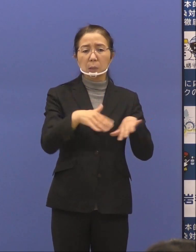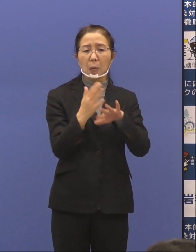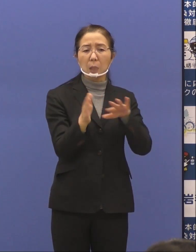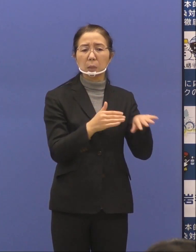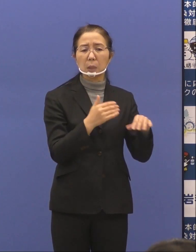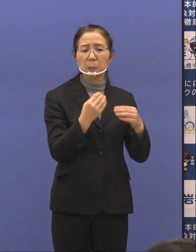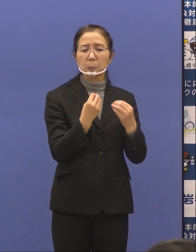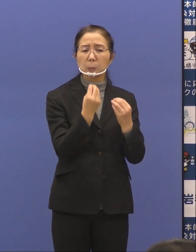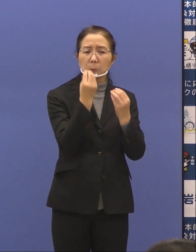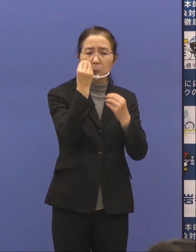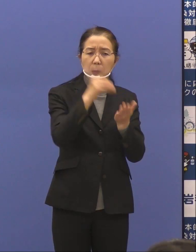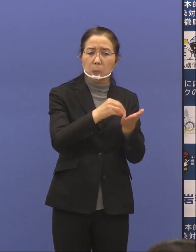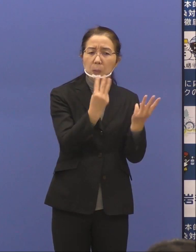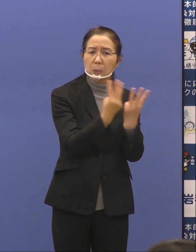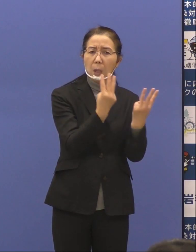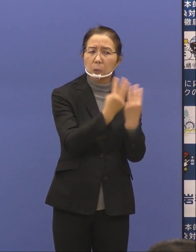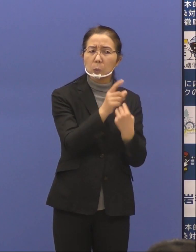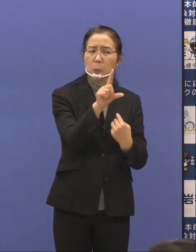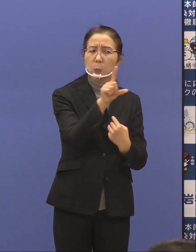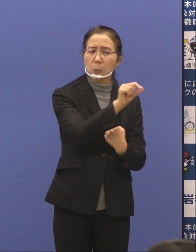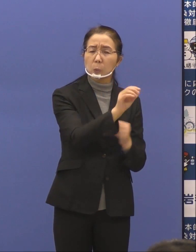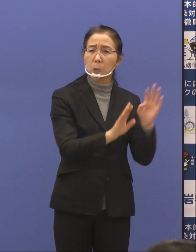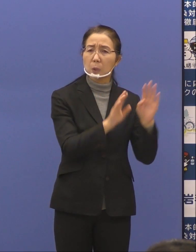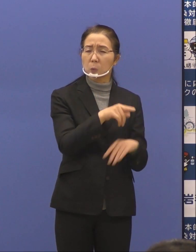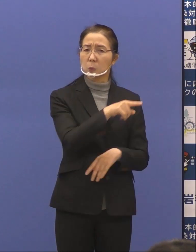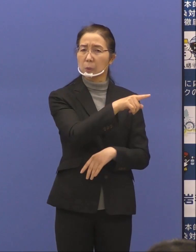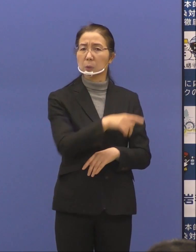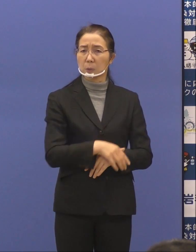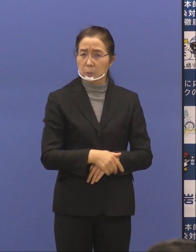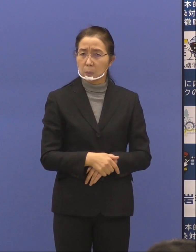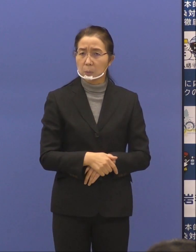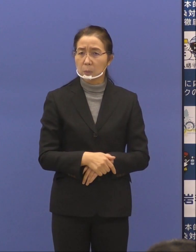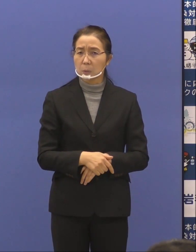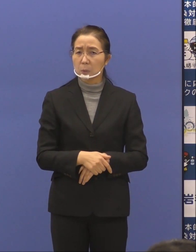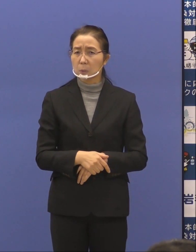少ない状態になっています。